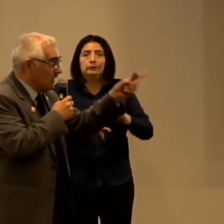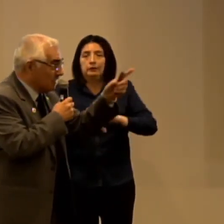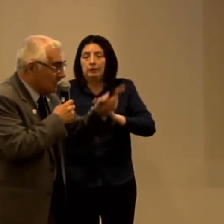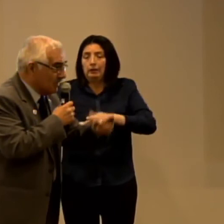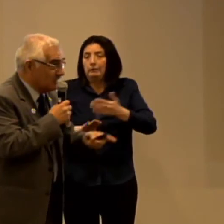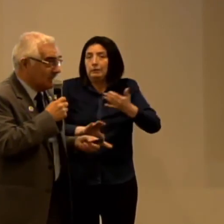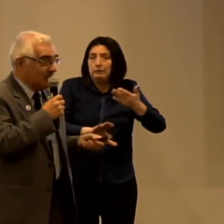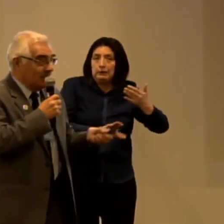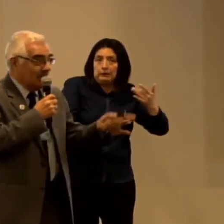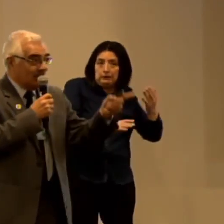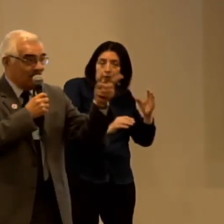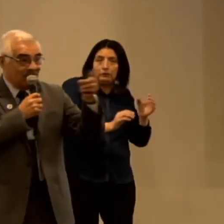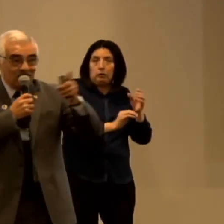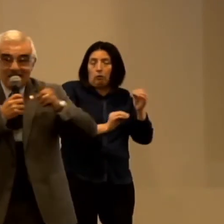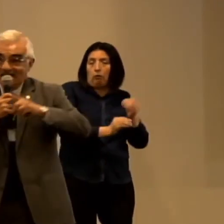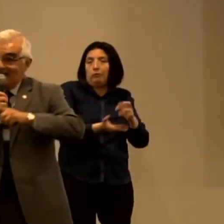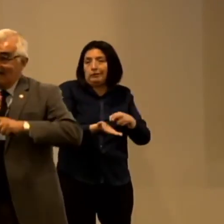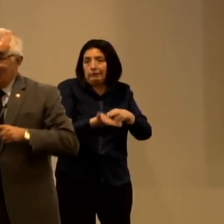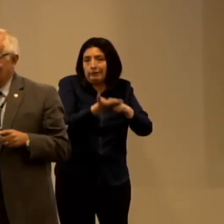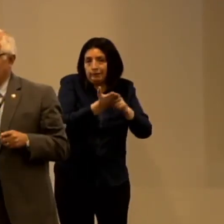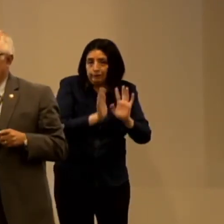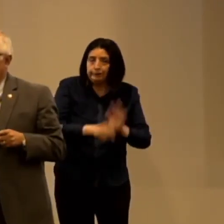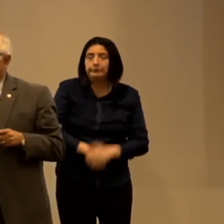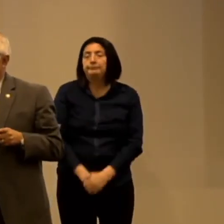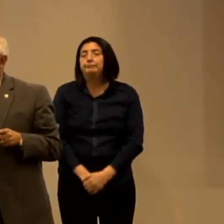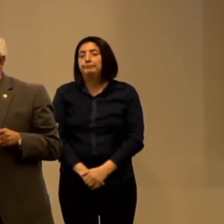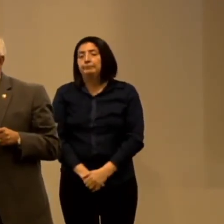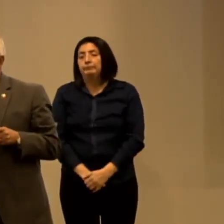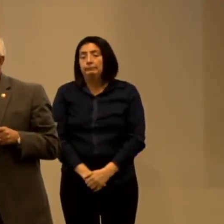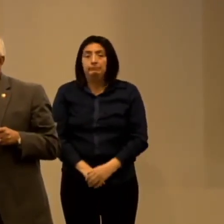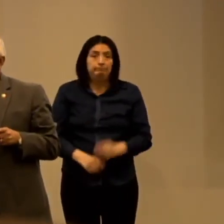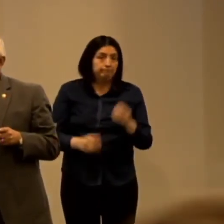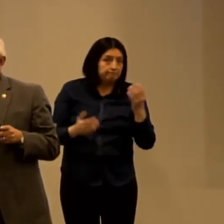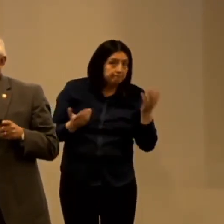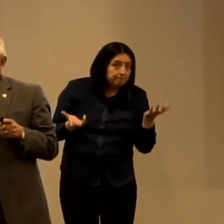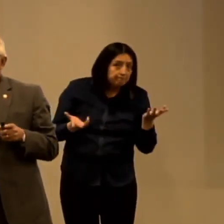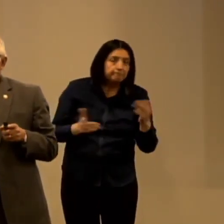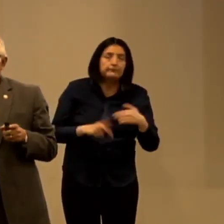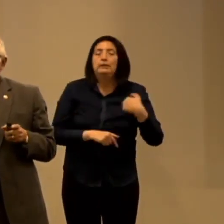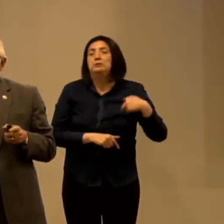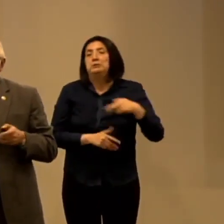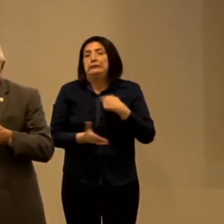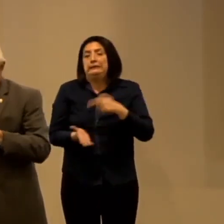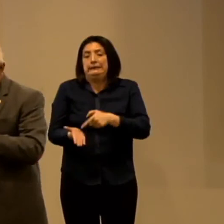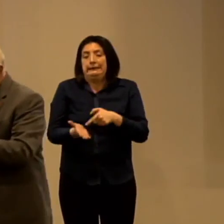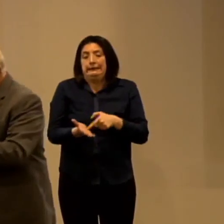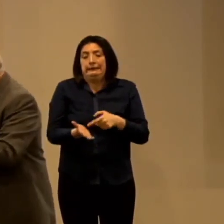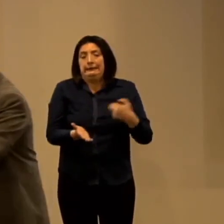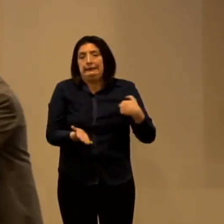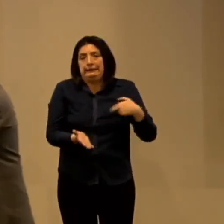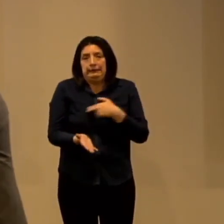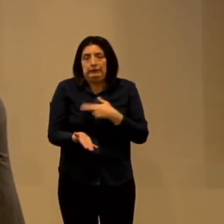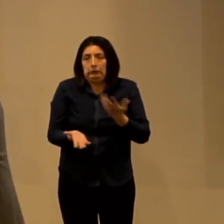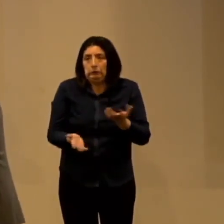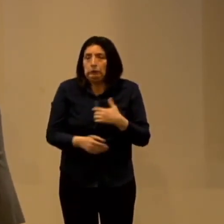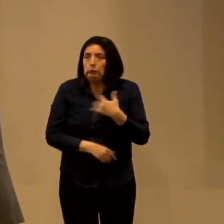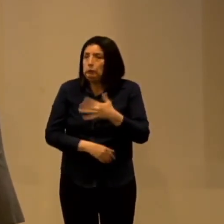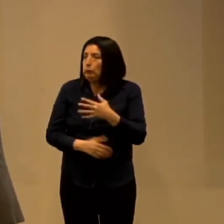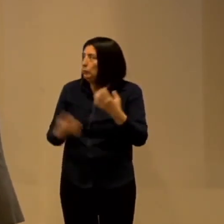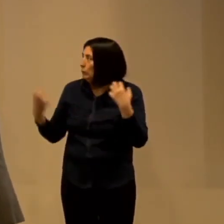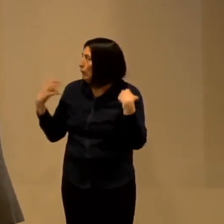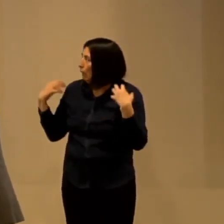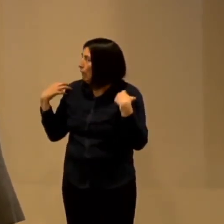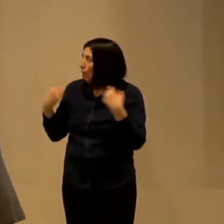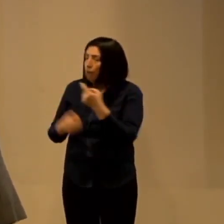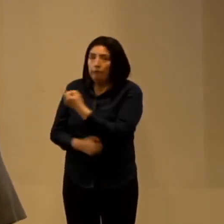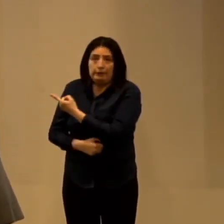preventivas, recuperativas y rehabilitadoras en general. ¿Sí? Entonces eso nos obliga a nosotros a hacer una dirección